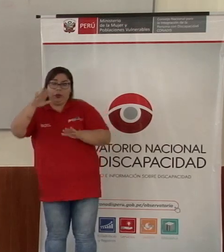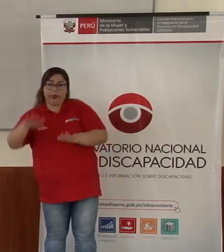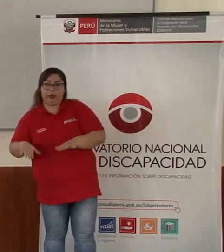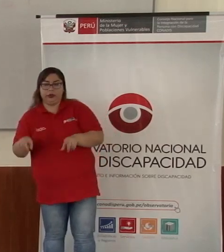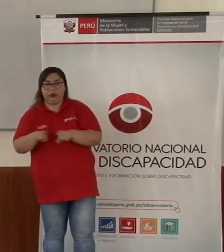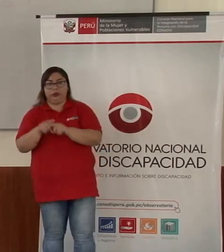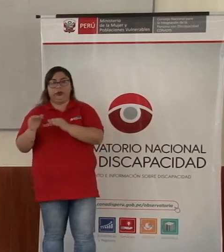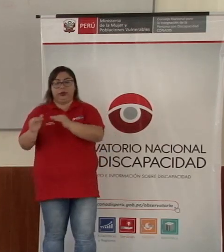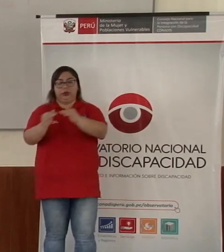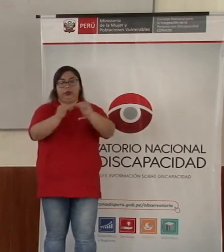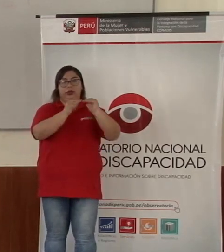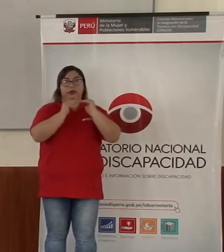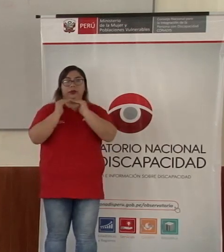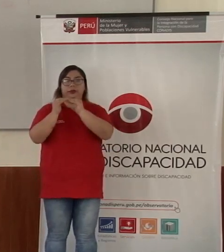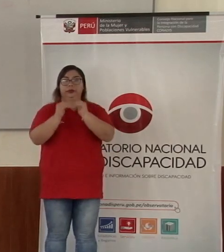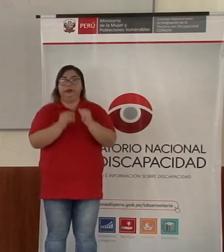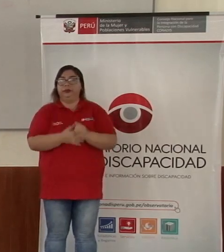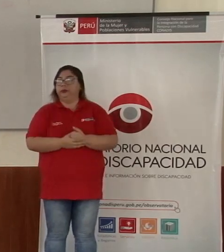están al mismo nivel.